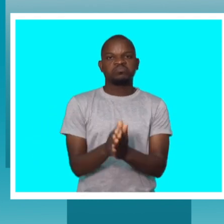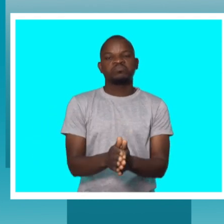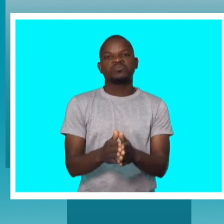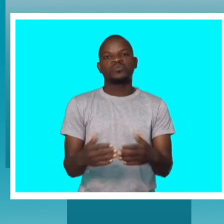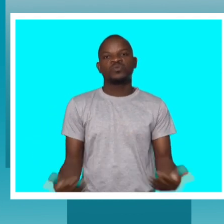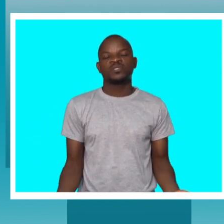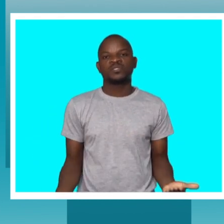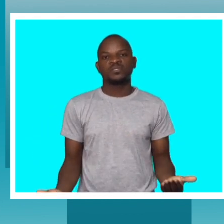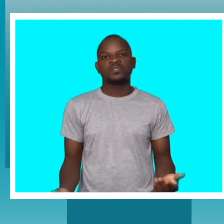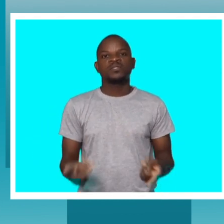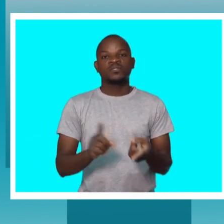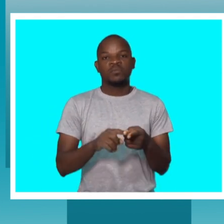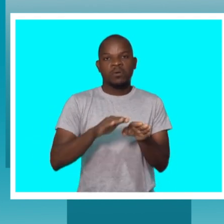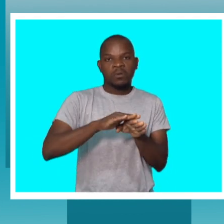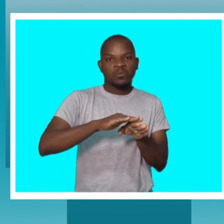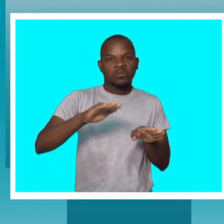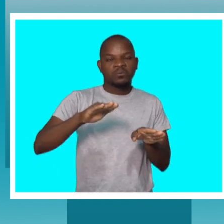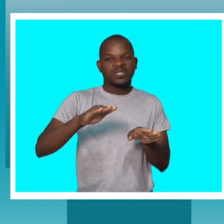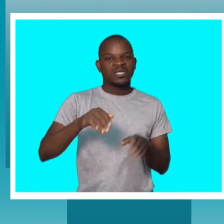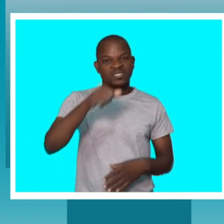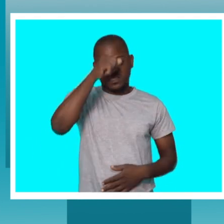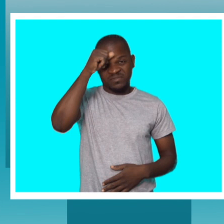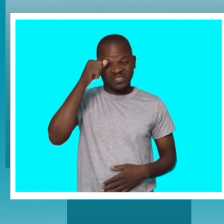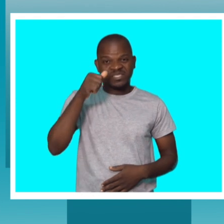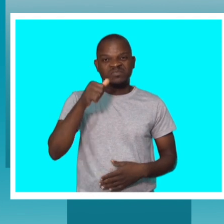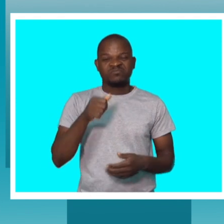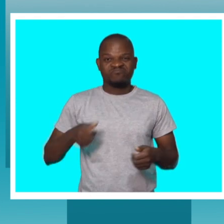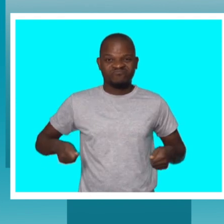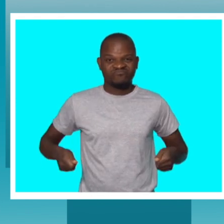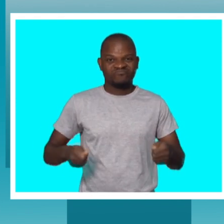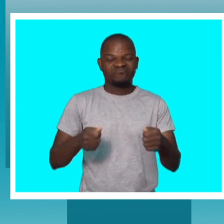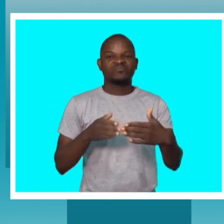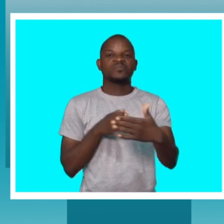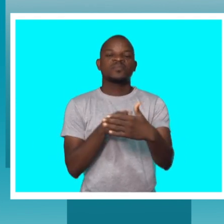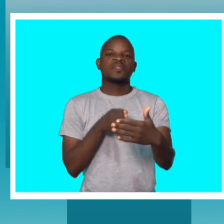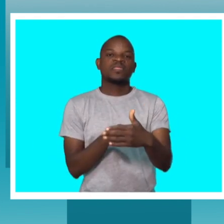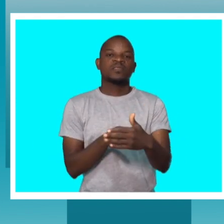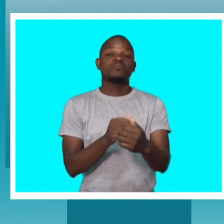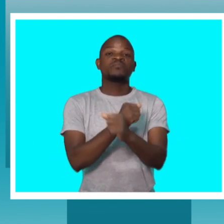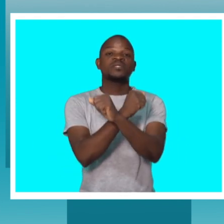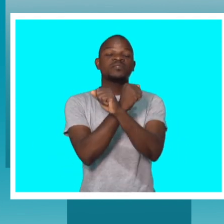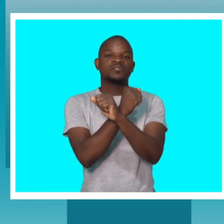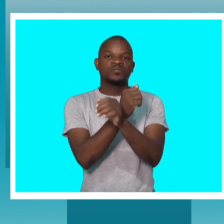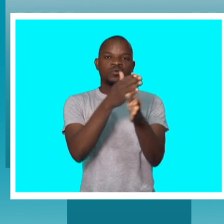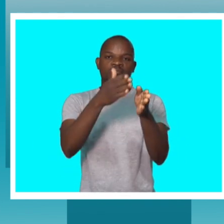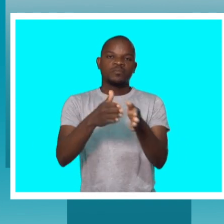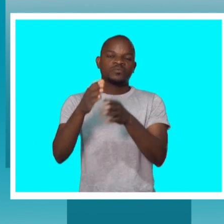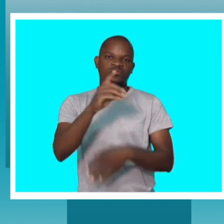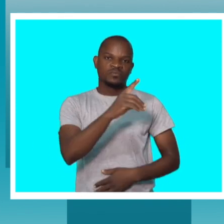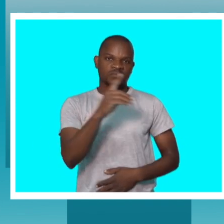tinham tinha lá azulejos, escorregadias, que era perigo para muitas das